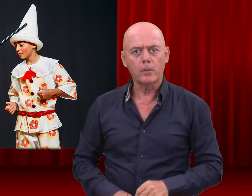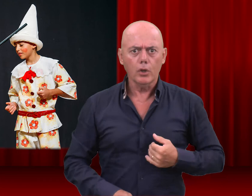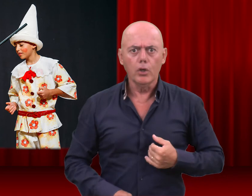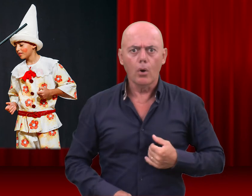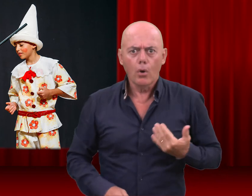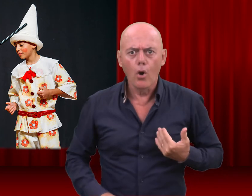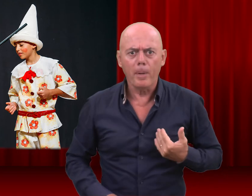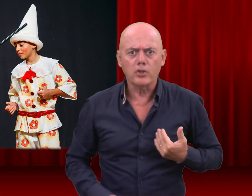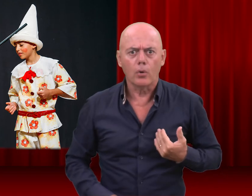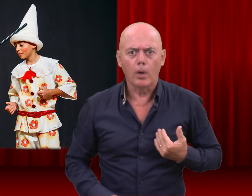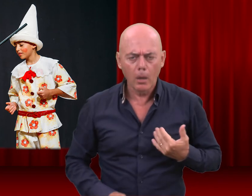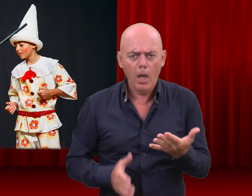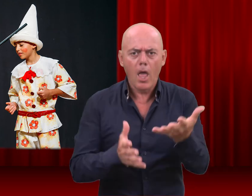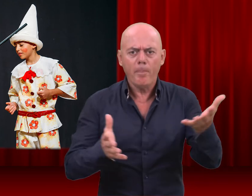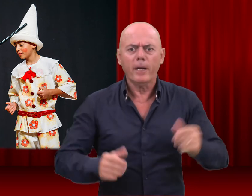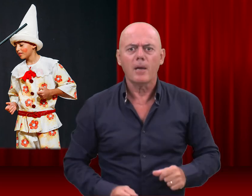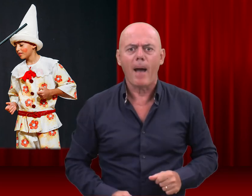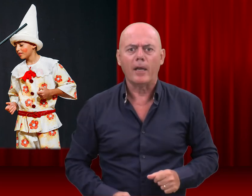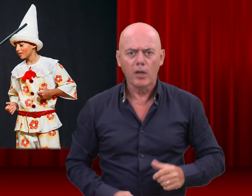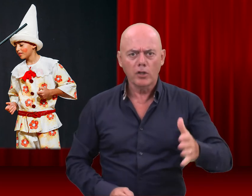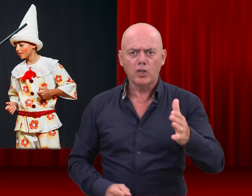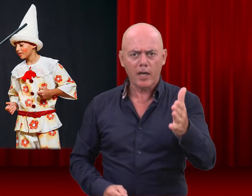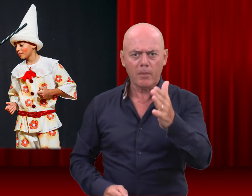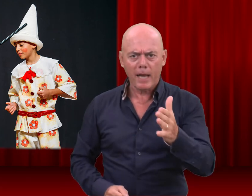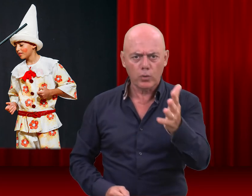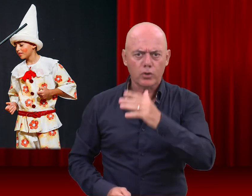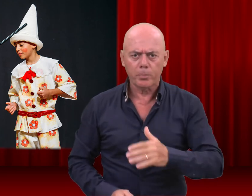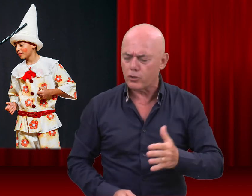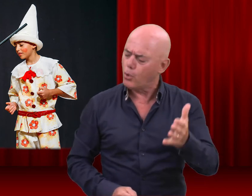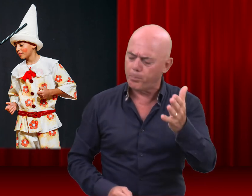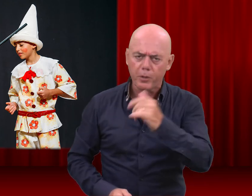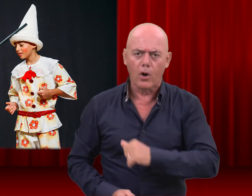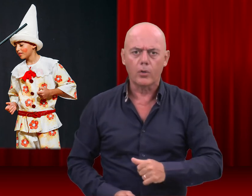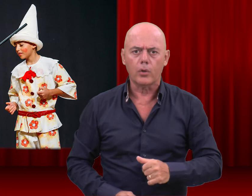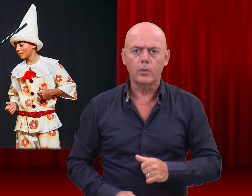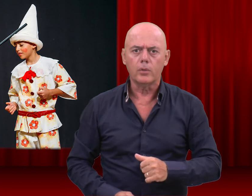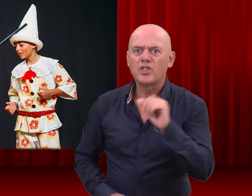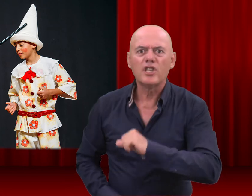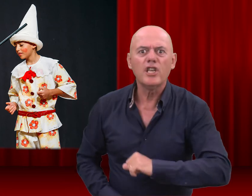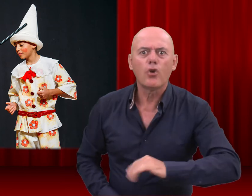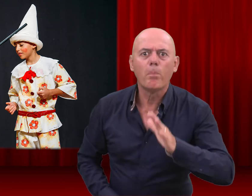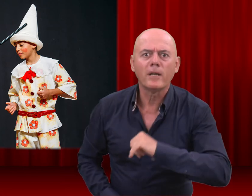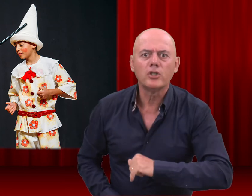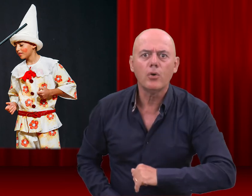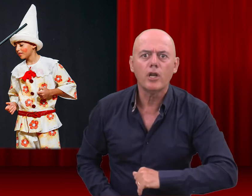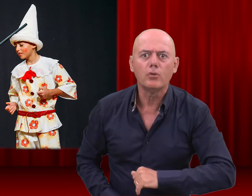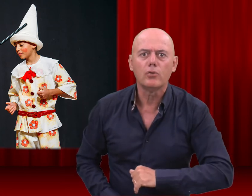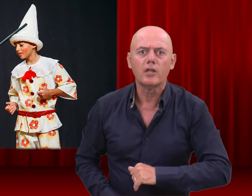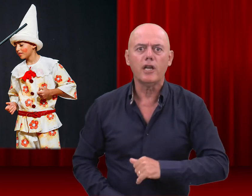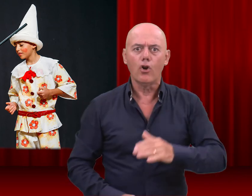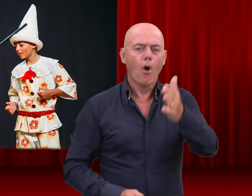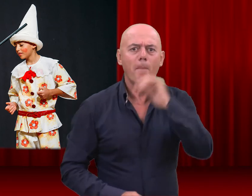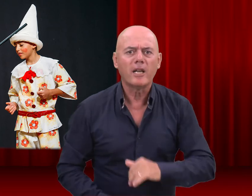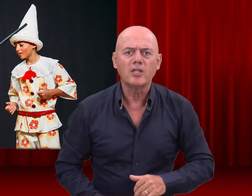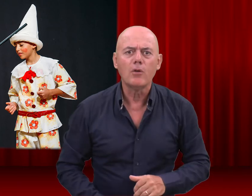compassione. Io? Compassione? E perché mai? Disse arrabbiato e sorpreso Pinocchio. Sì, compassione, continuò